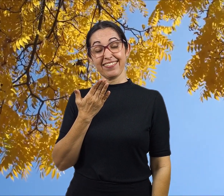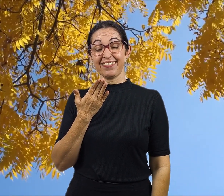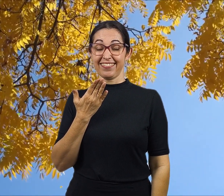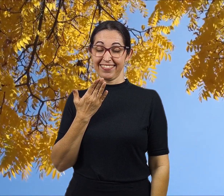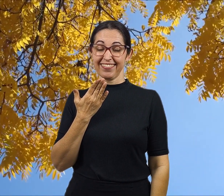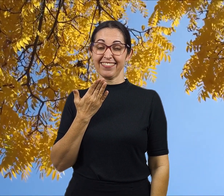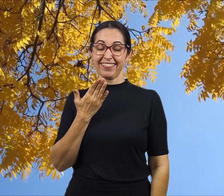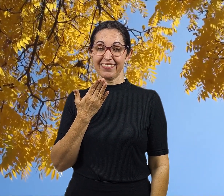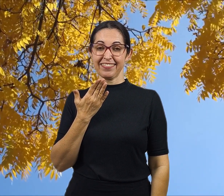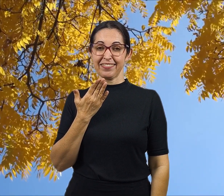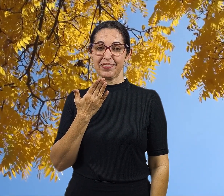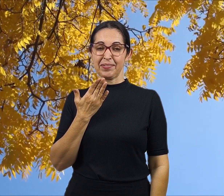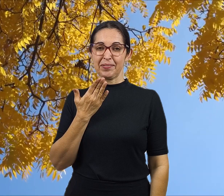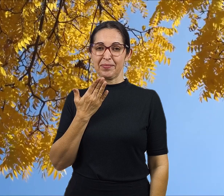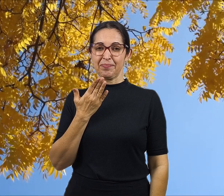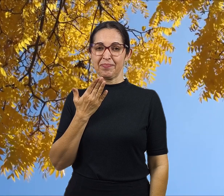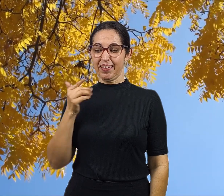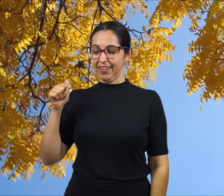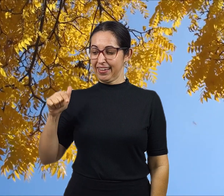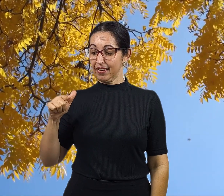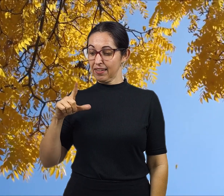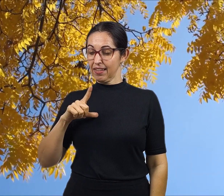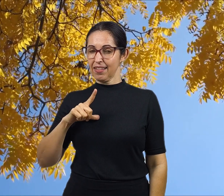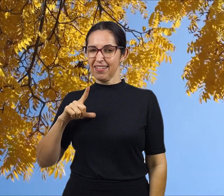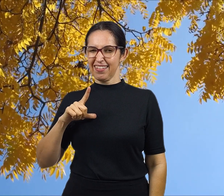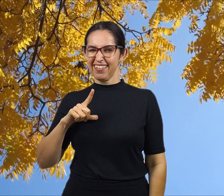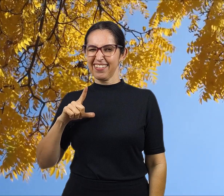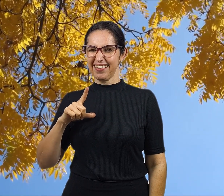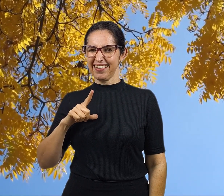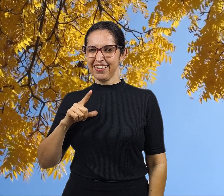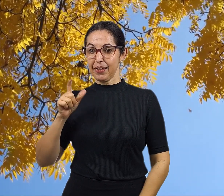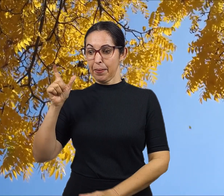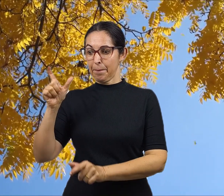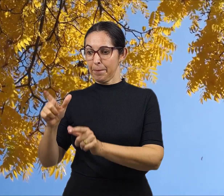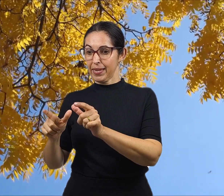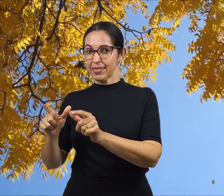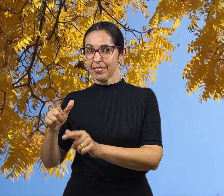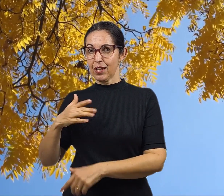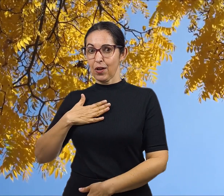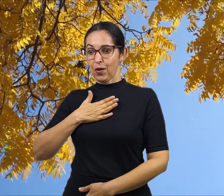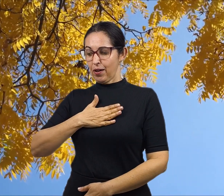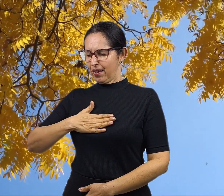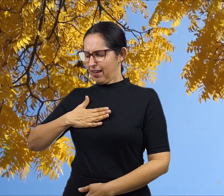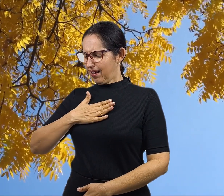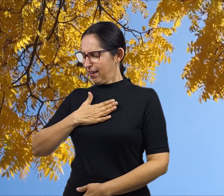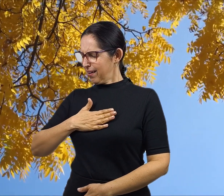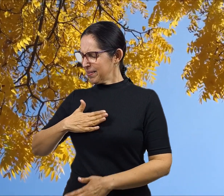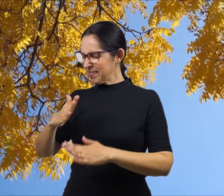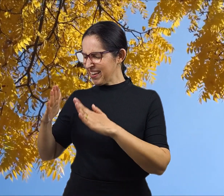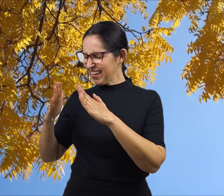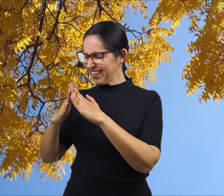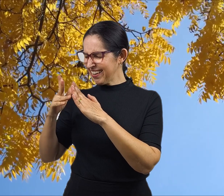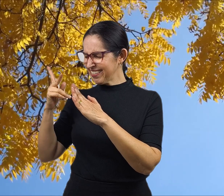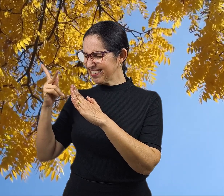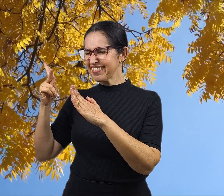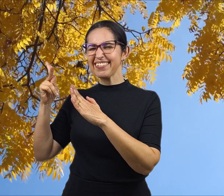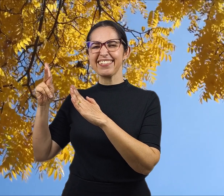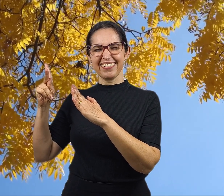Maravilhoso. Há uma igreja que valoriza este lugar. Nós conhecemos senhoras que